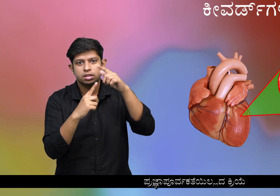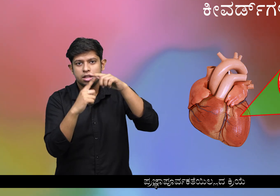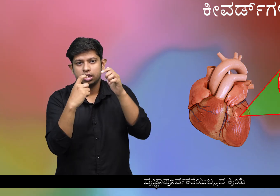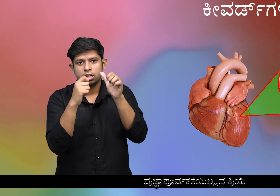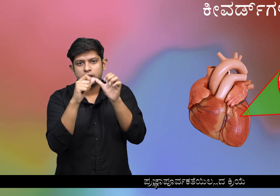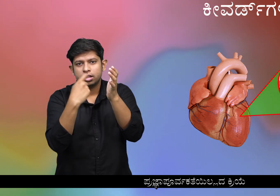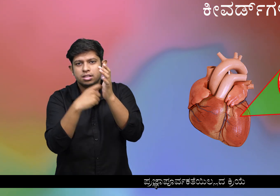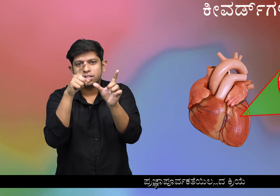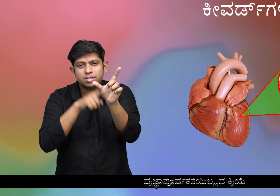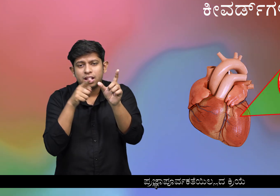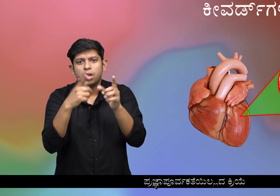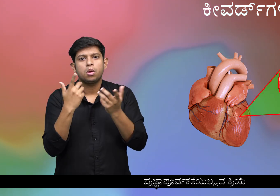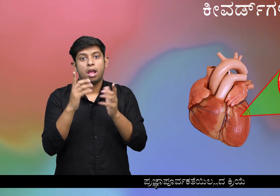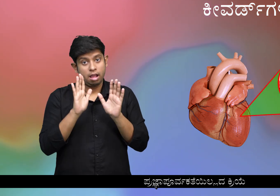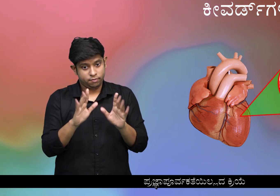ಪ್ರಜಾಪೂರ್ವಕ ತಲೆಯಲ್ಲಿದ ಕ್ರಿಯೆ,